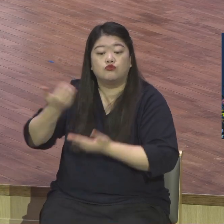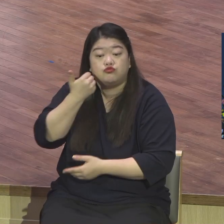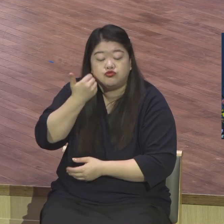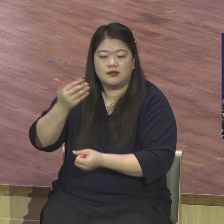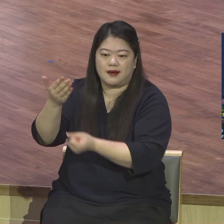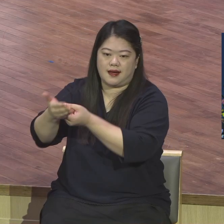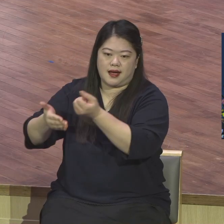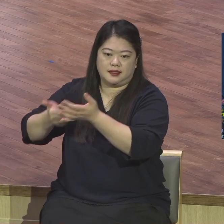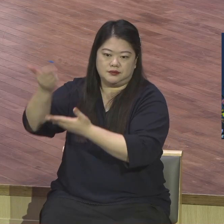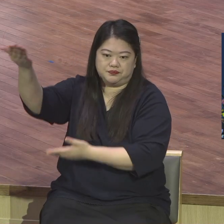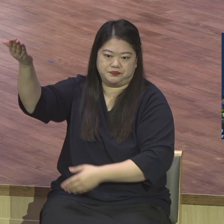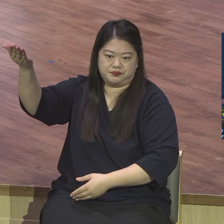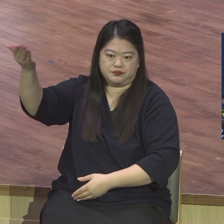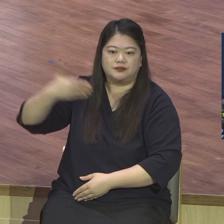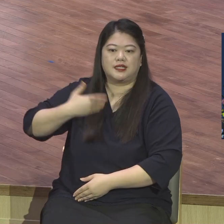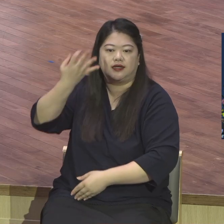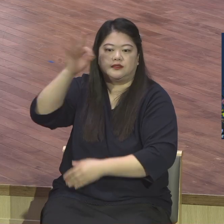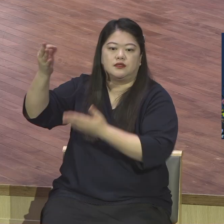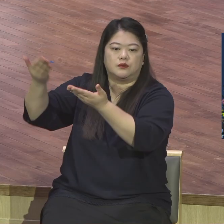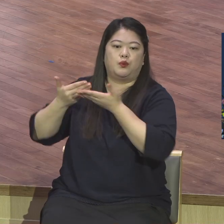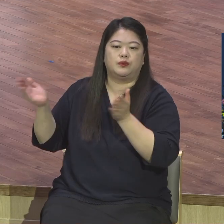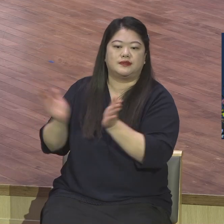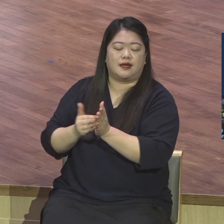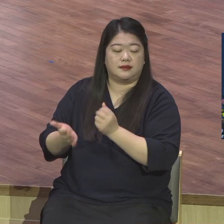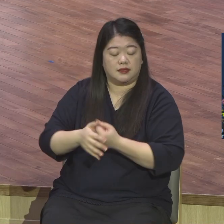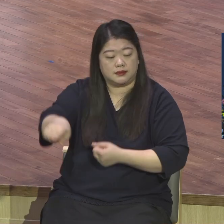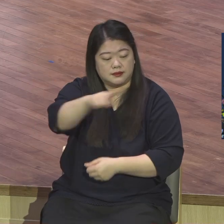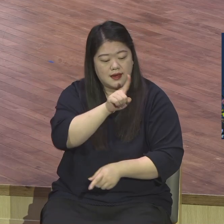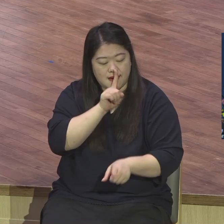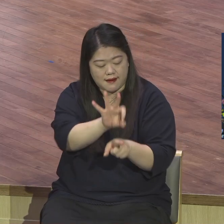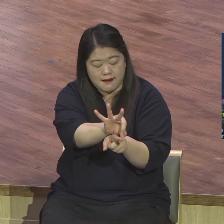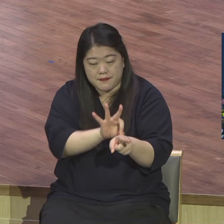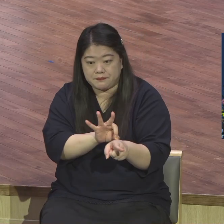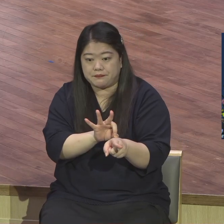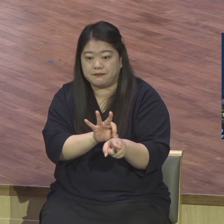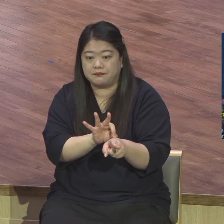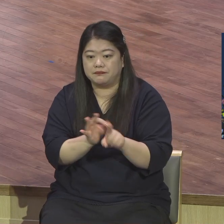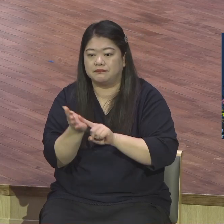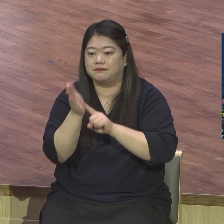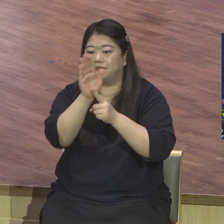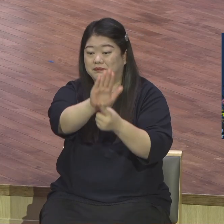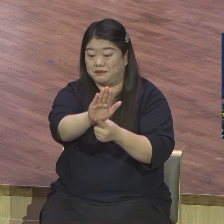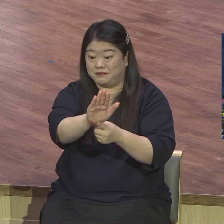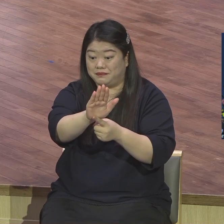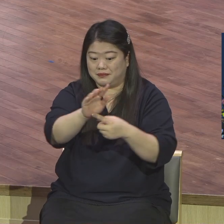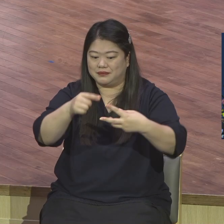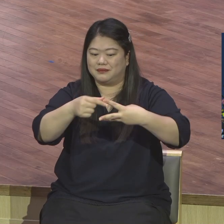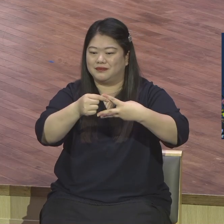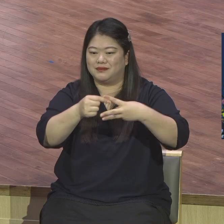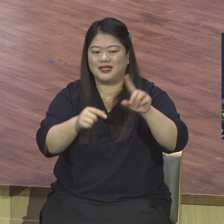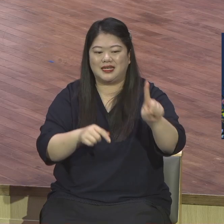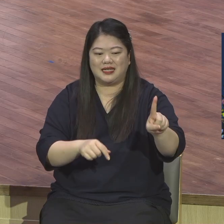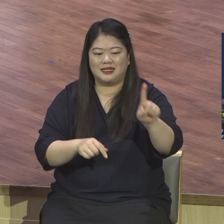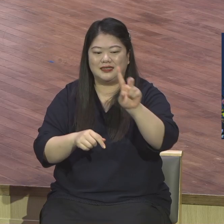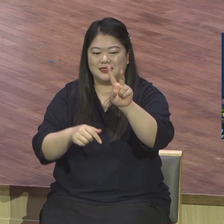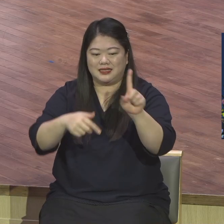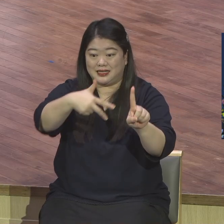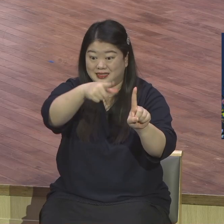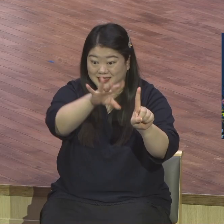아니라 하나님께서 나에게 직접 주신 것이다 라고 그렇게 강조를